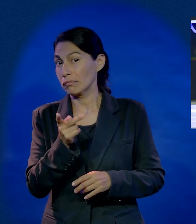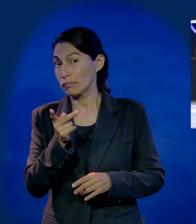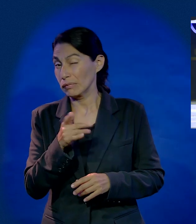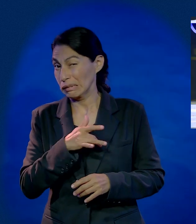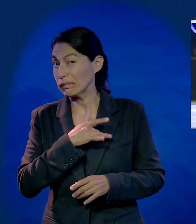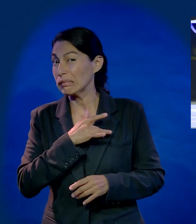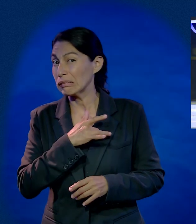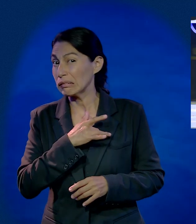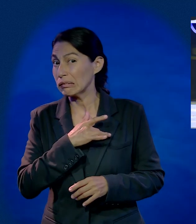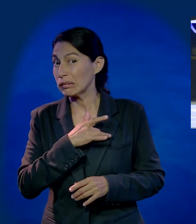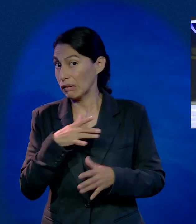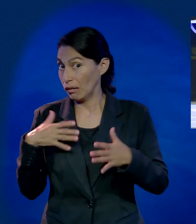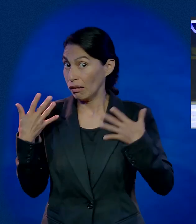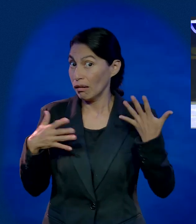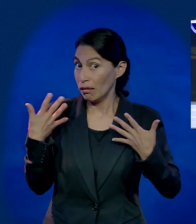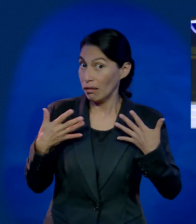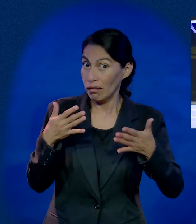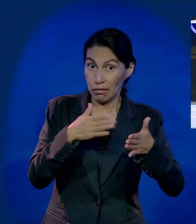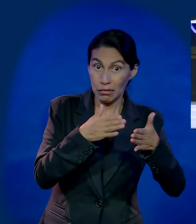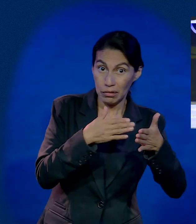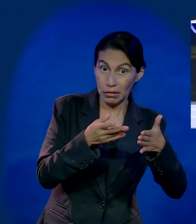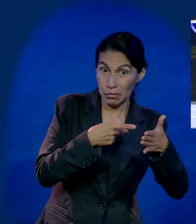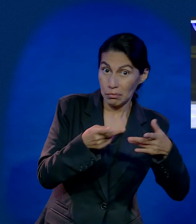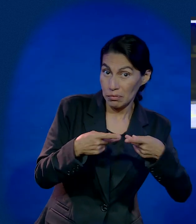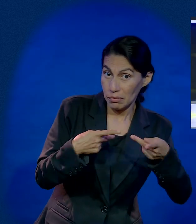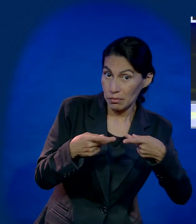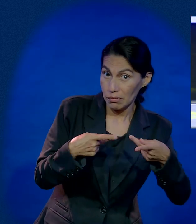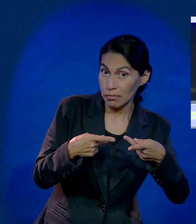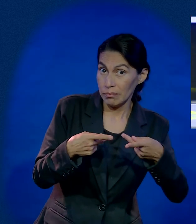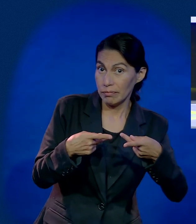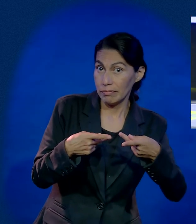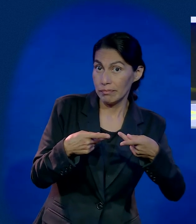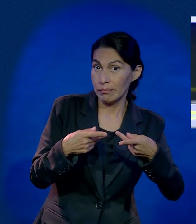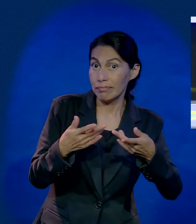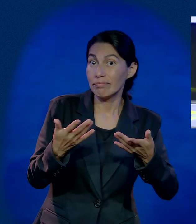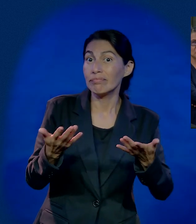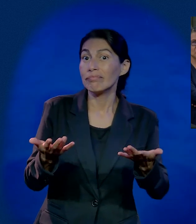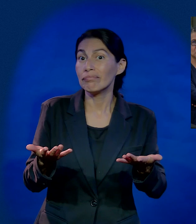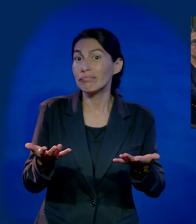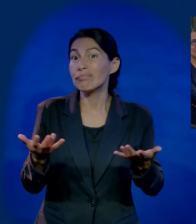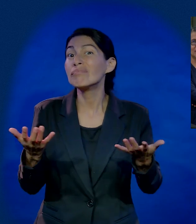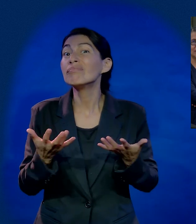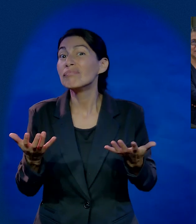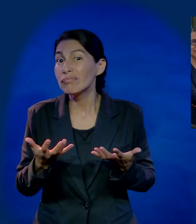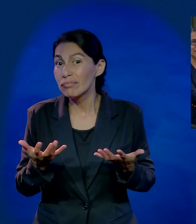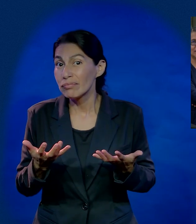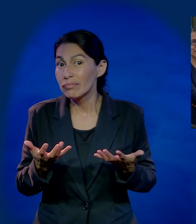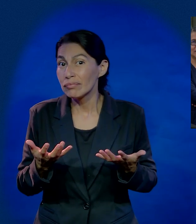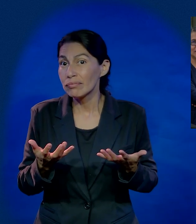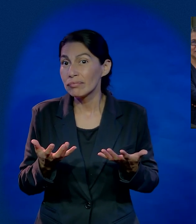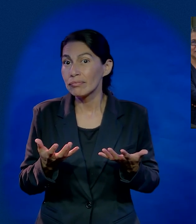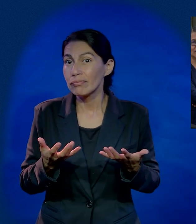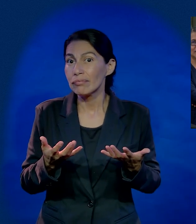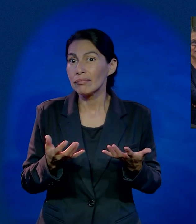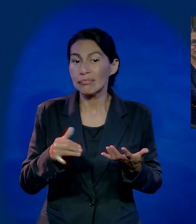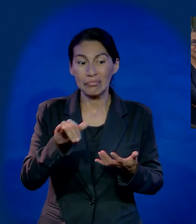Yo te pregunto, ¿cómo te sientes? ¿Con la misma alegría de seguir cocinando? ¿Qué tú haces?